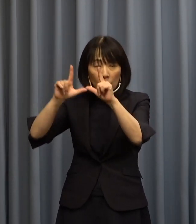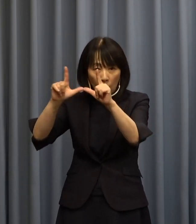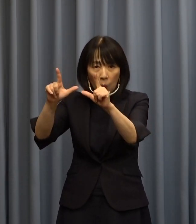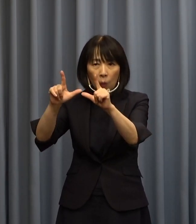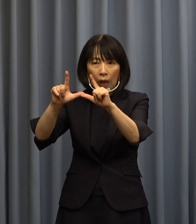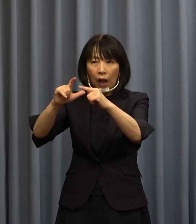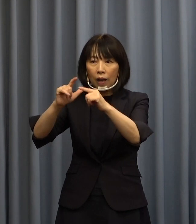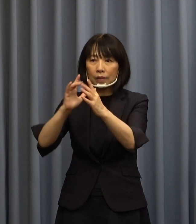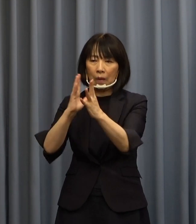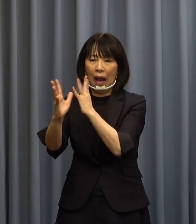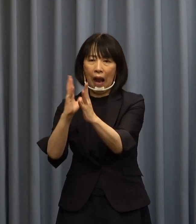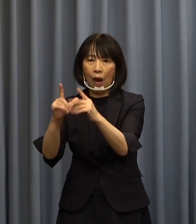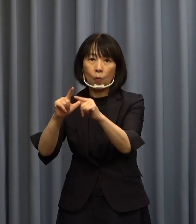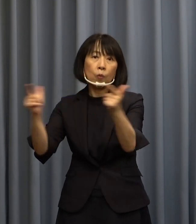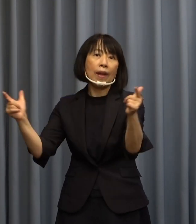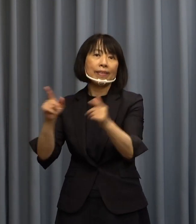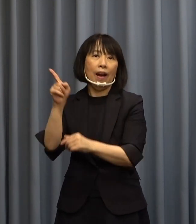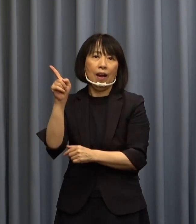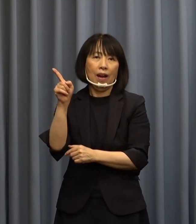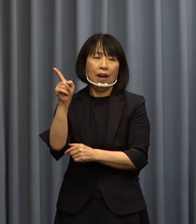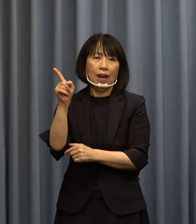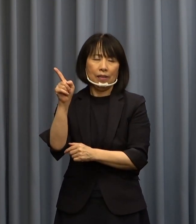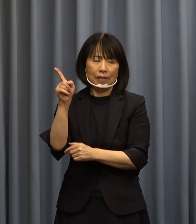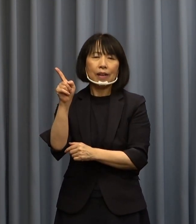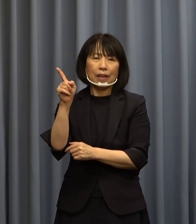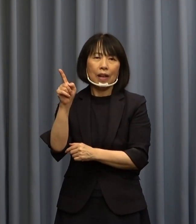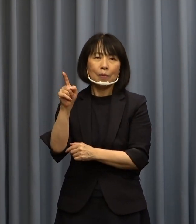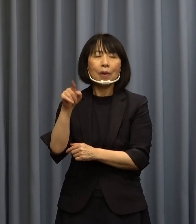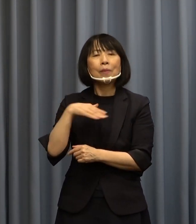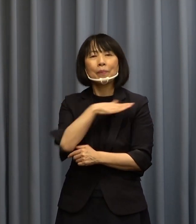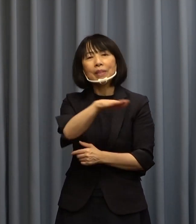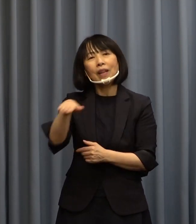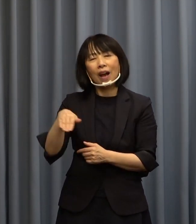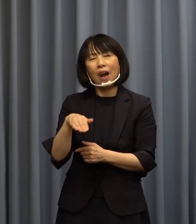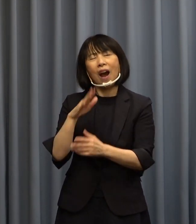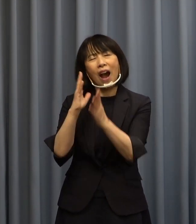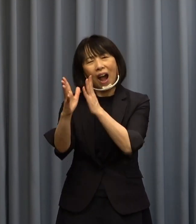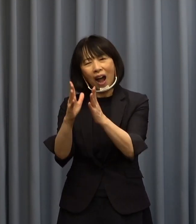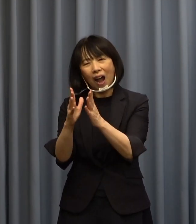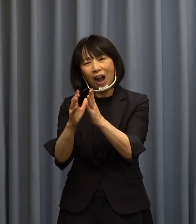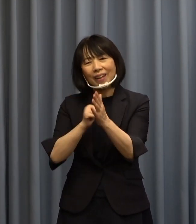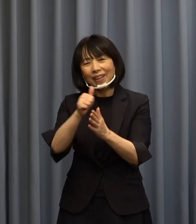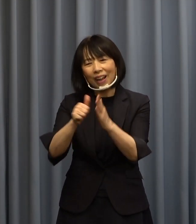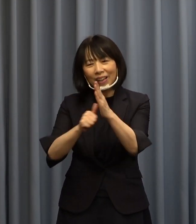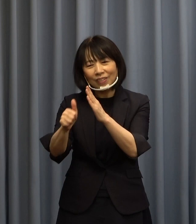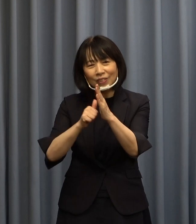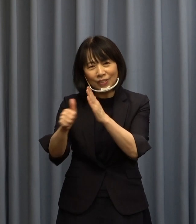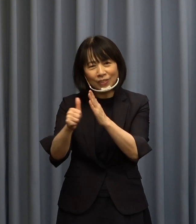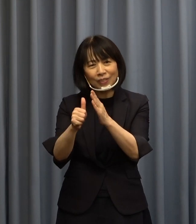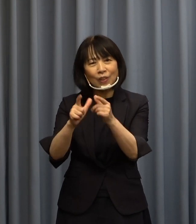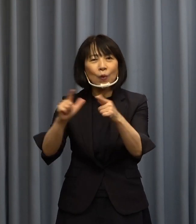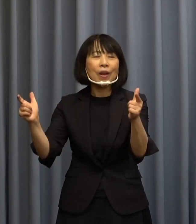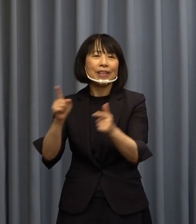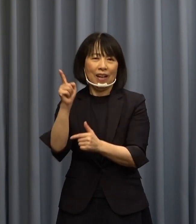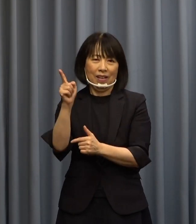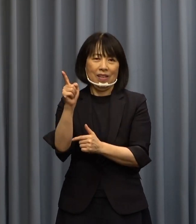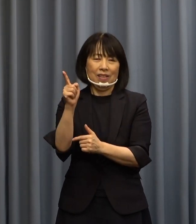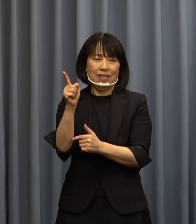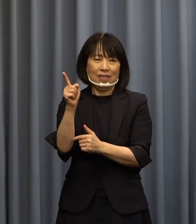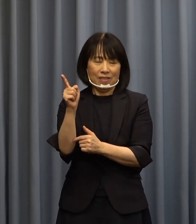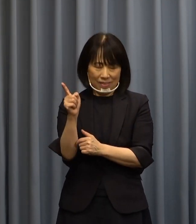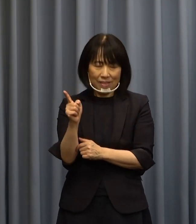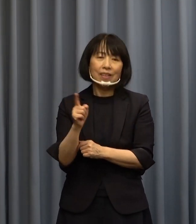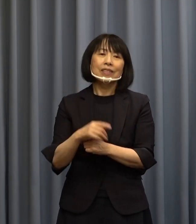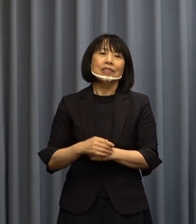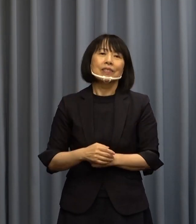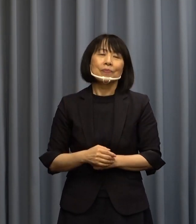人出が出ています。そういった意味ではやっぱり緩みという言い方が正しいかどうか分かりませんけれどもそれまでの緊急事態宣言の頃